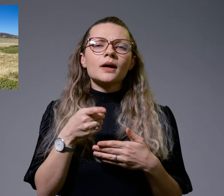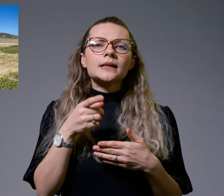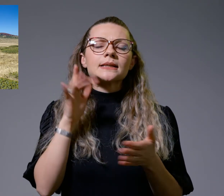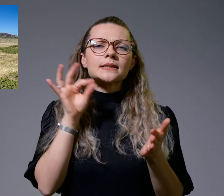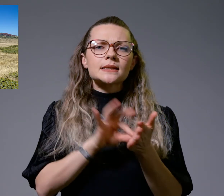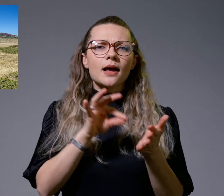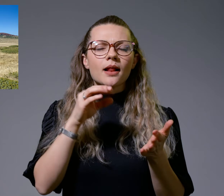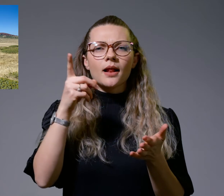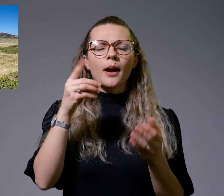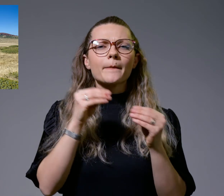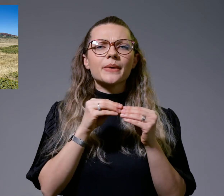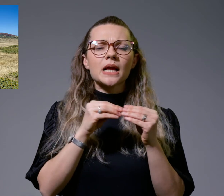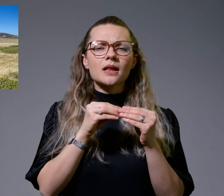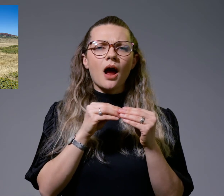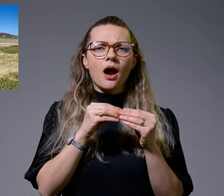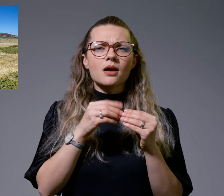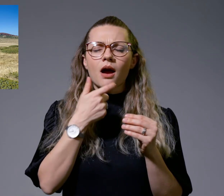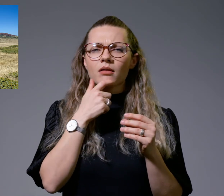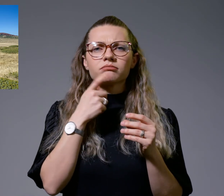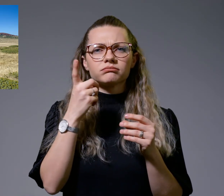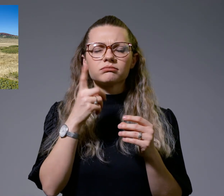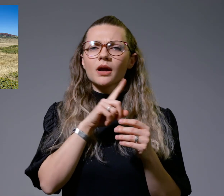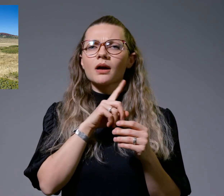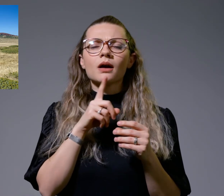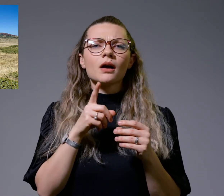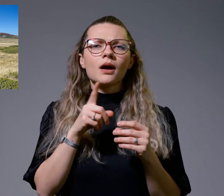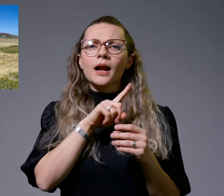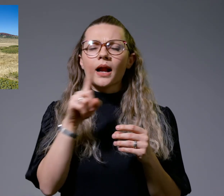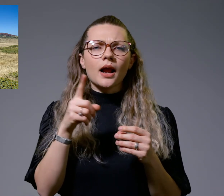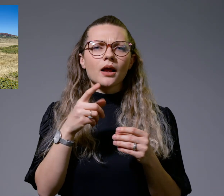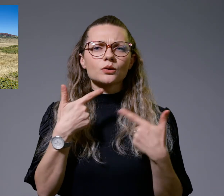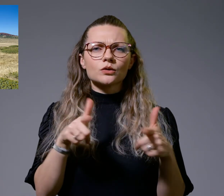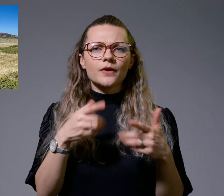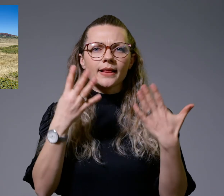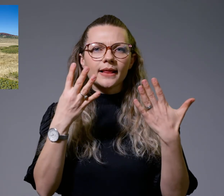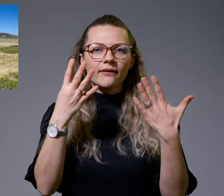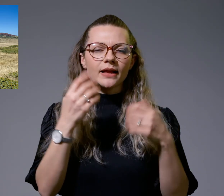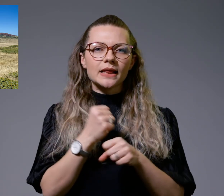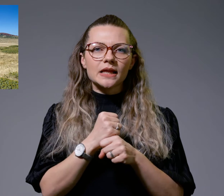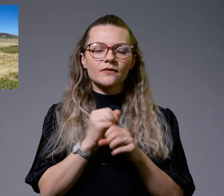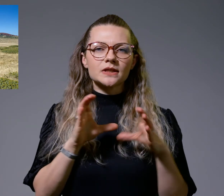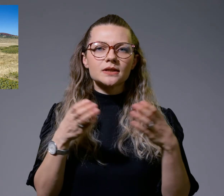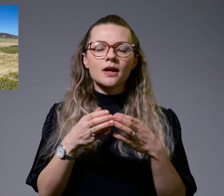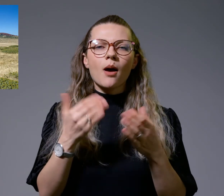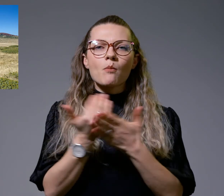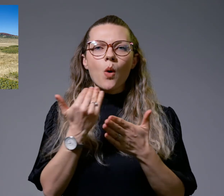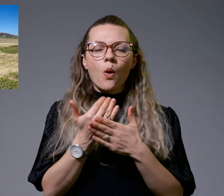била постигната. Не дозволиле 9-тата дивизија да се прегрупира и да даде